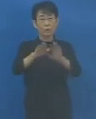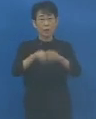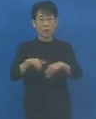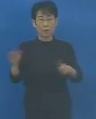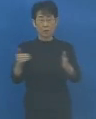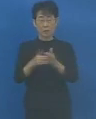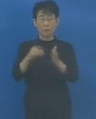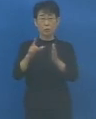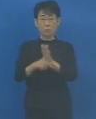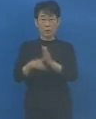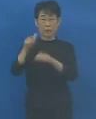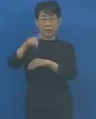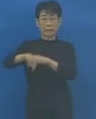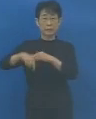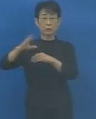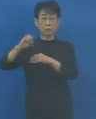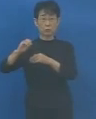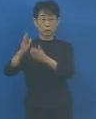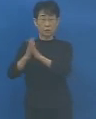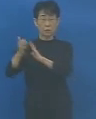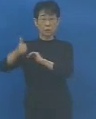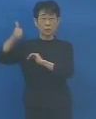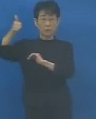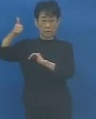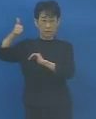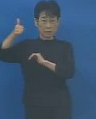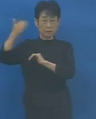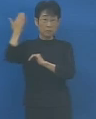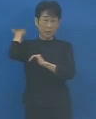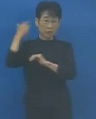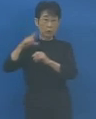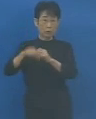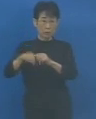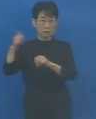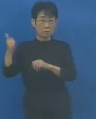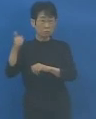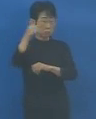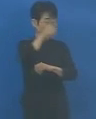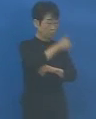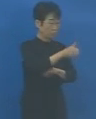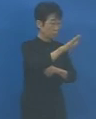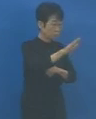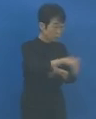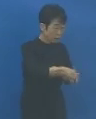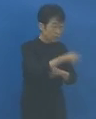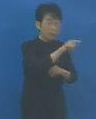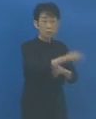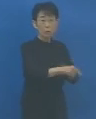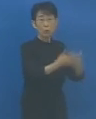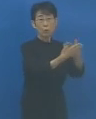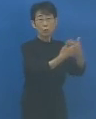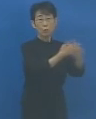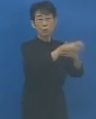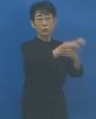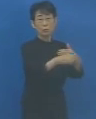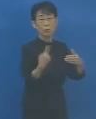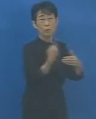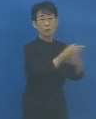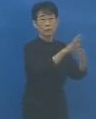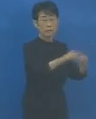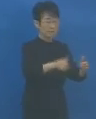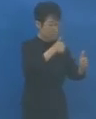現地の療養所を訪ねてですね、反省と謝罪の意を示した重みを踏まえますと、